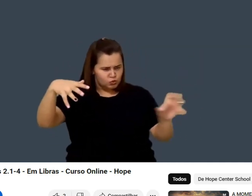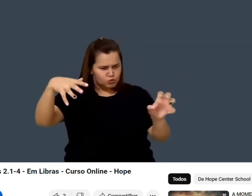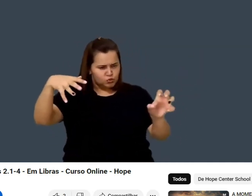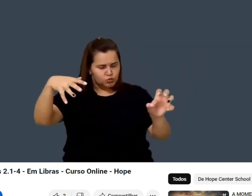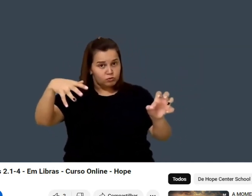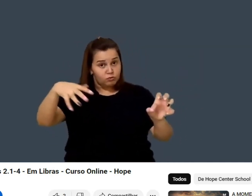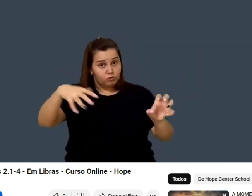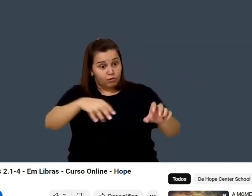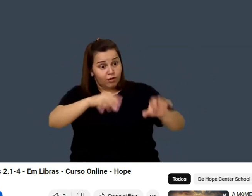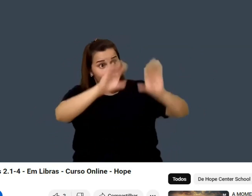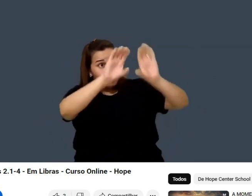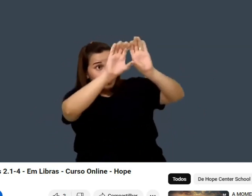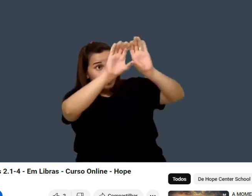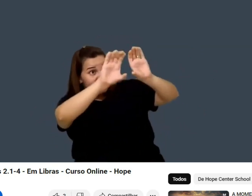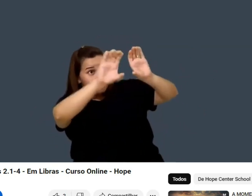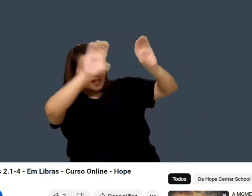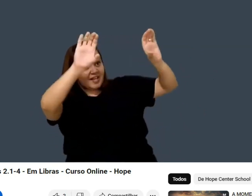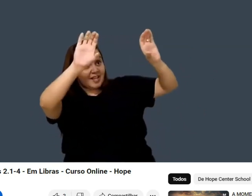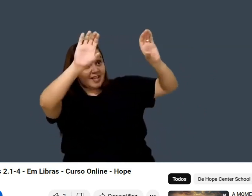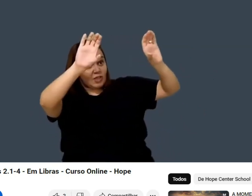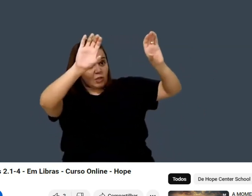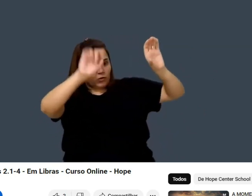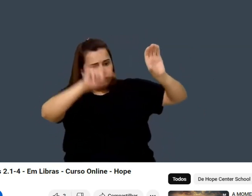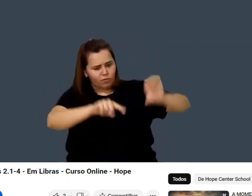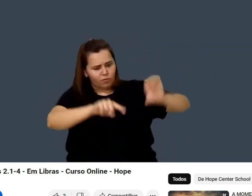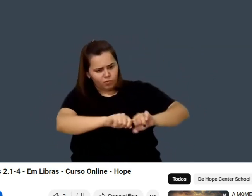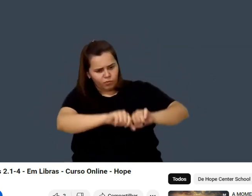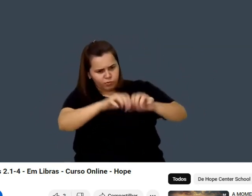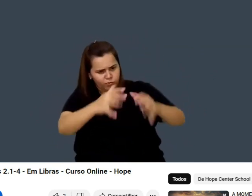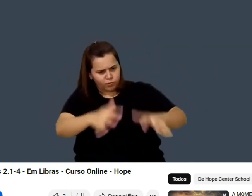O sol e a lua no céu.